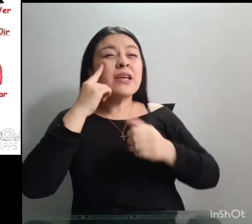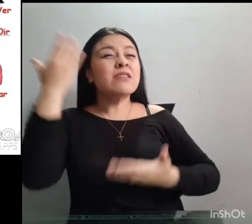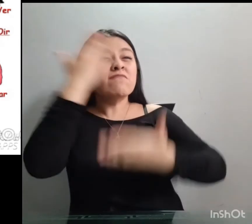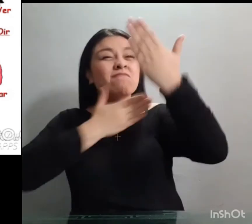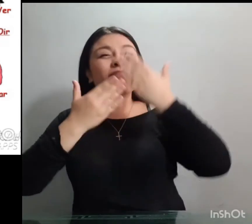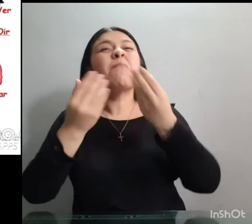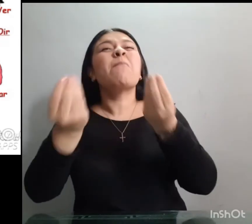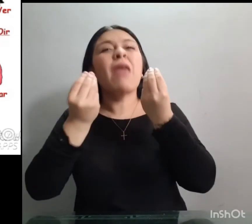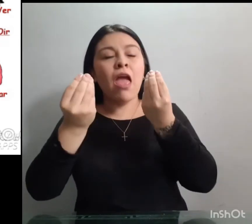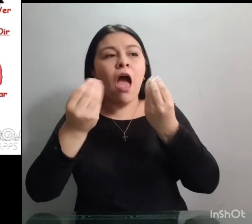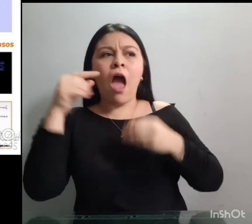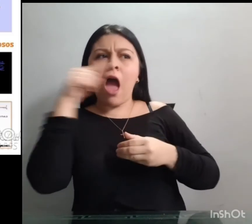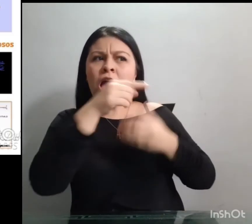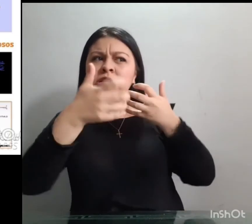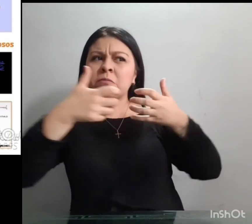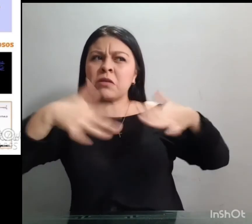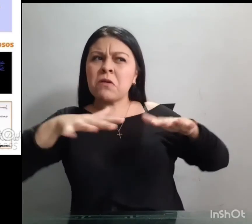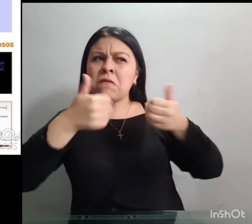su paciente.